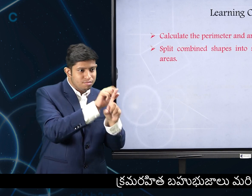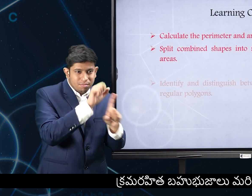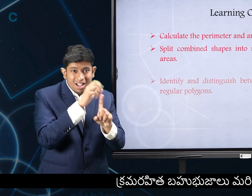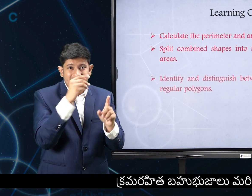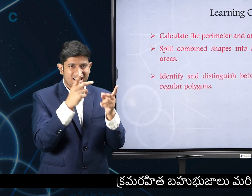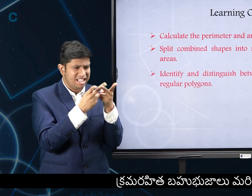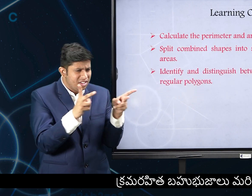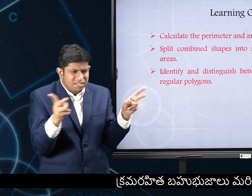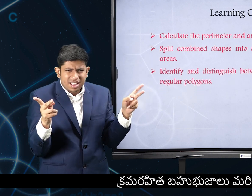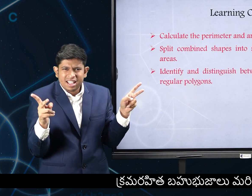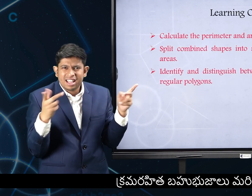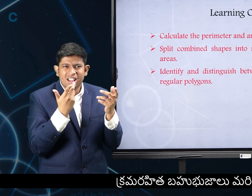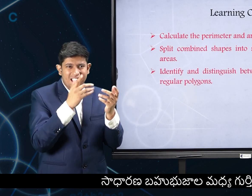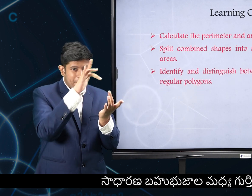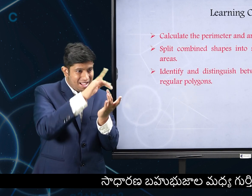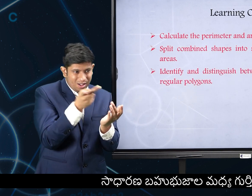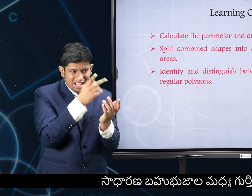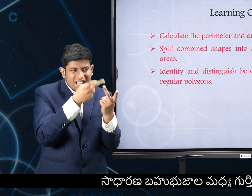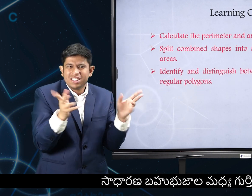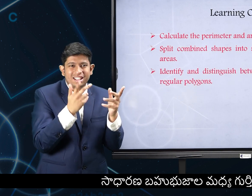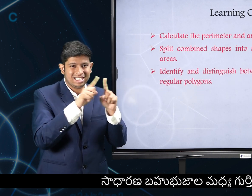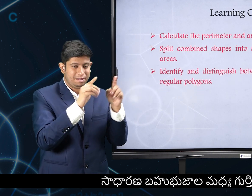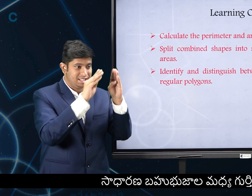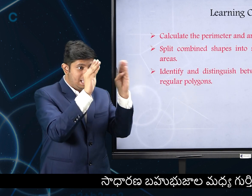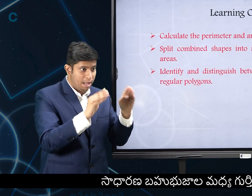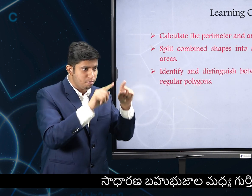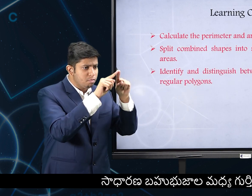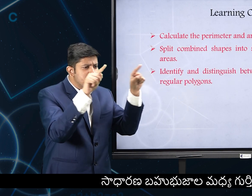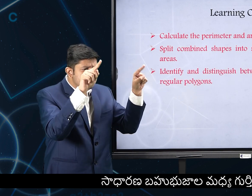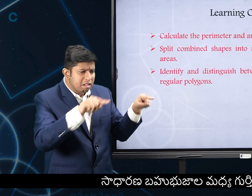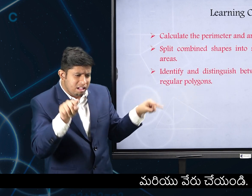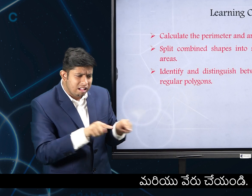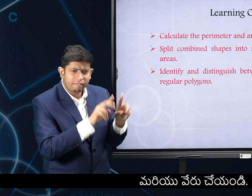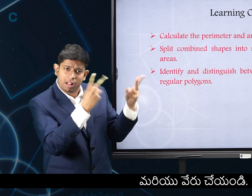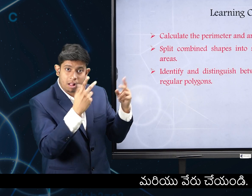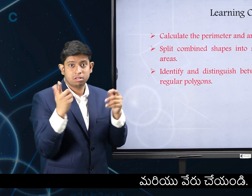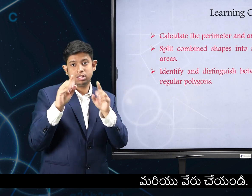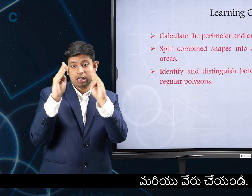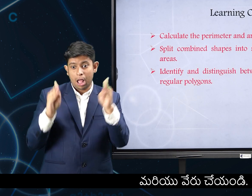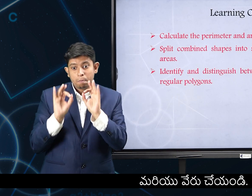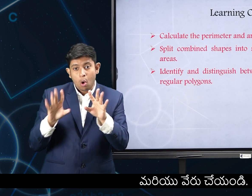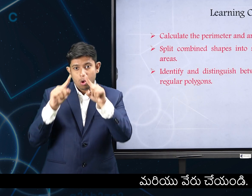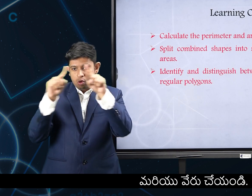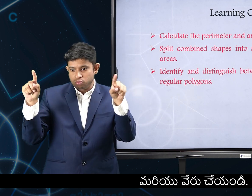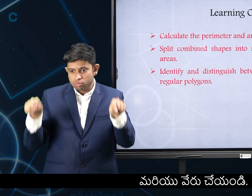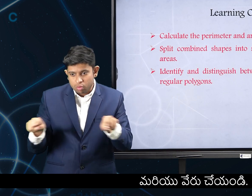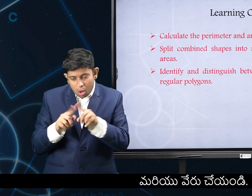క్రమరహిత బహుభుజాలు మరియు సాధారణ బహుభుజాల మధ్య గుర్తించండి మరియు వేరు చేయండి.